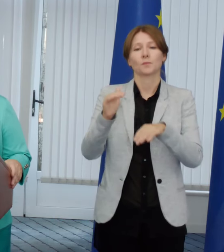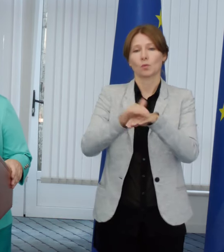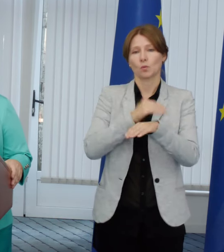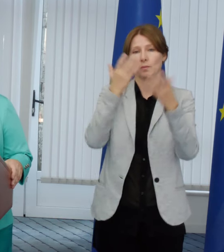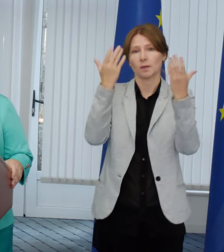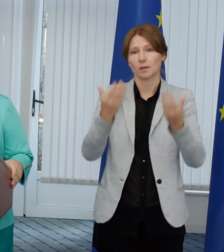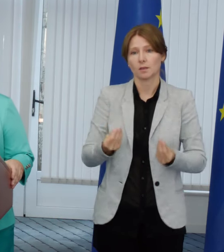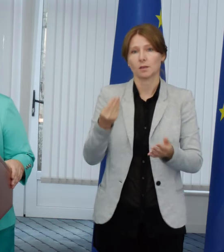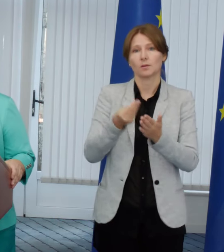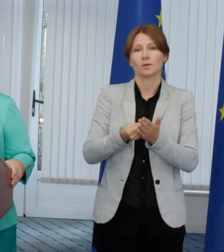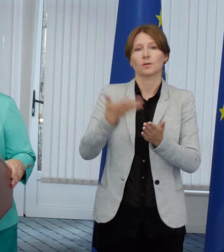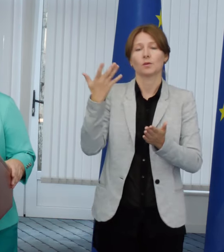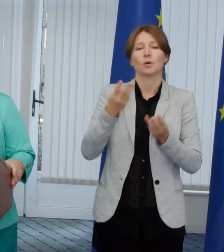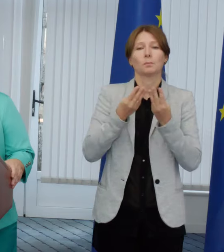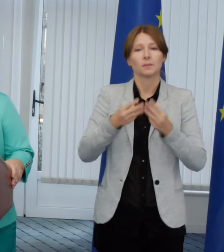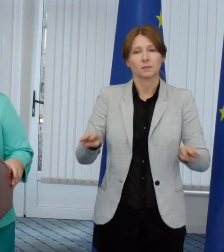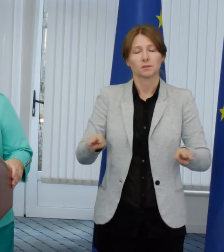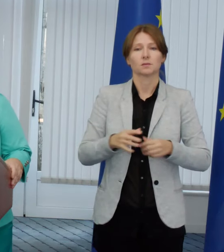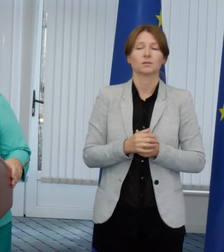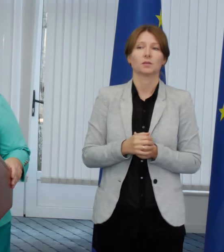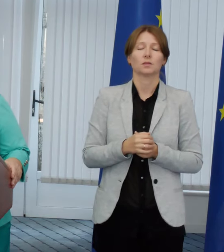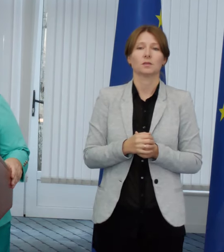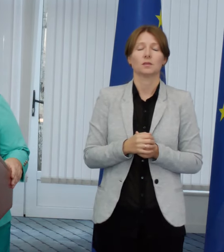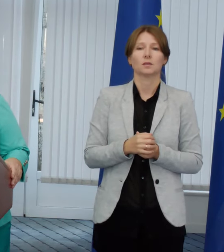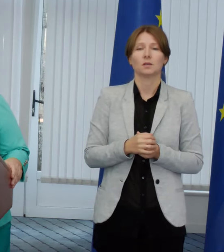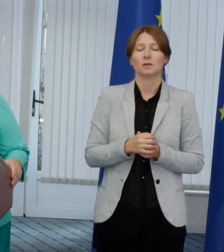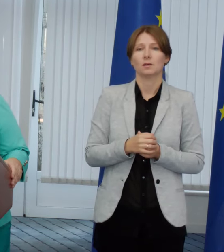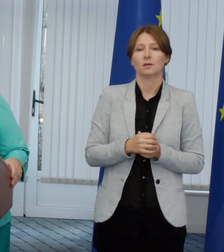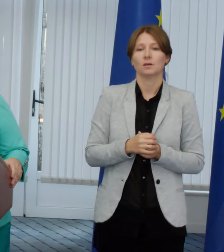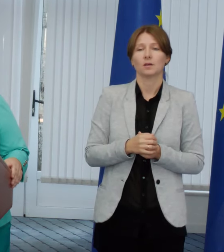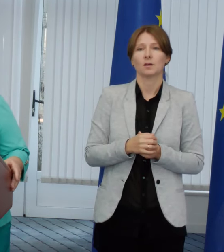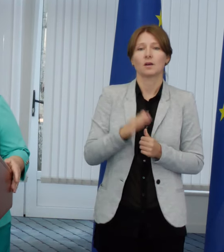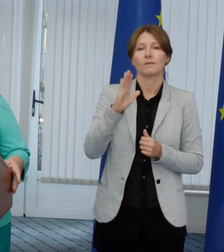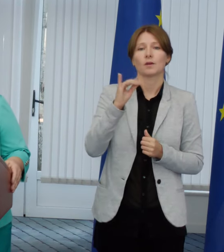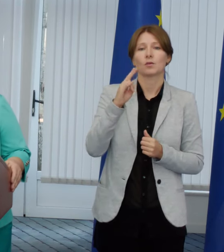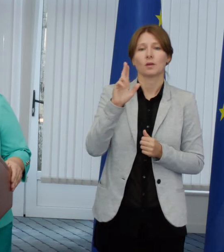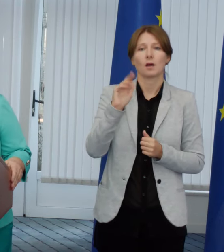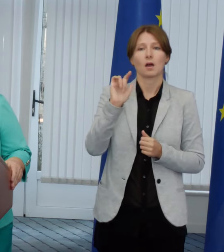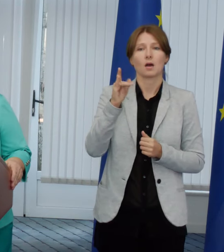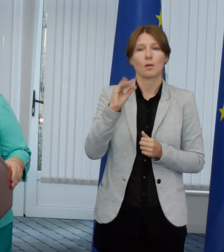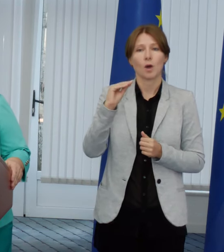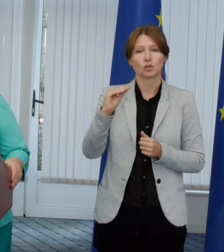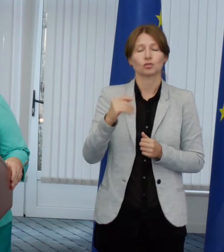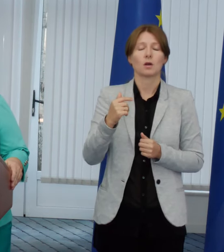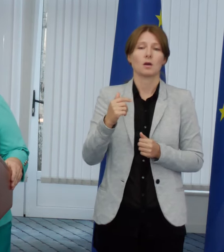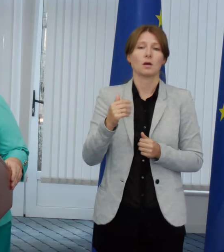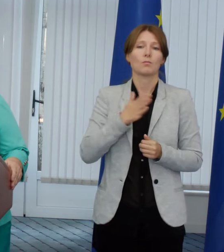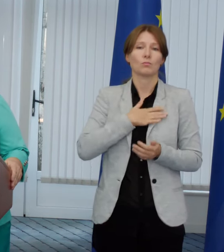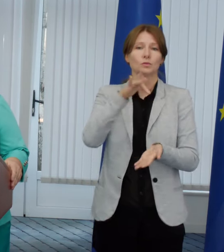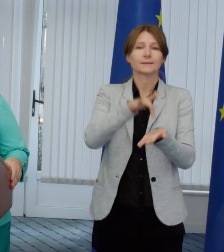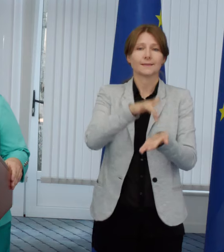ziua, mult stimat domnule ministru. Deci, mă numesc Veronica Garaba, șef serviciu Centrul de